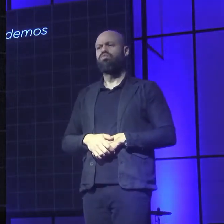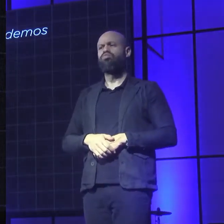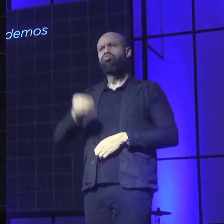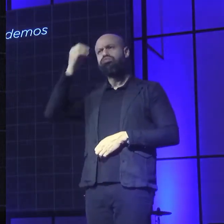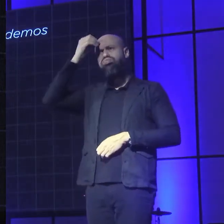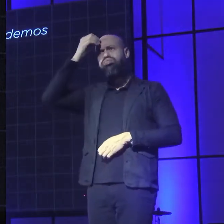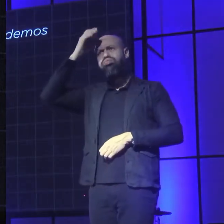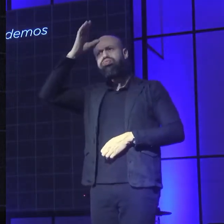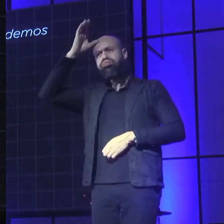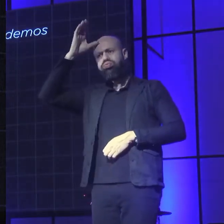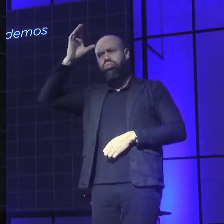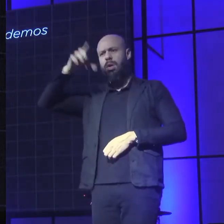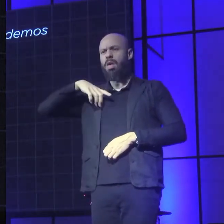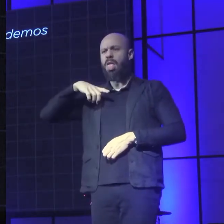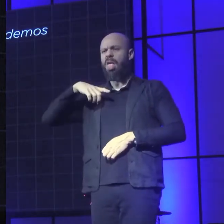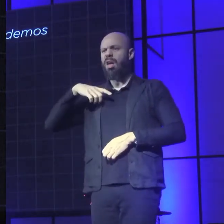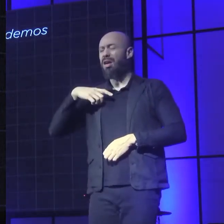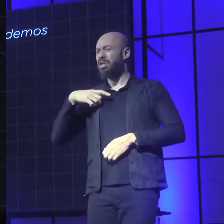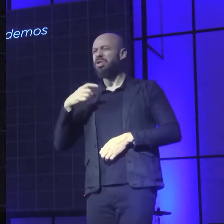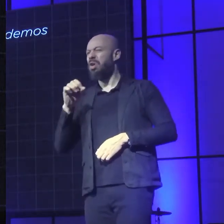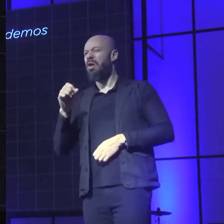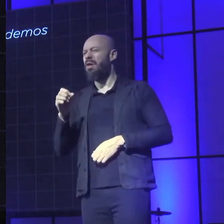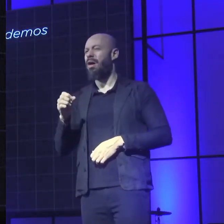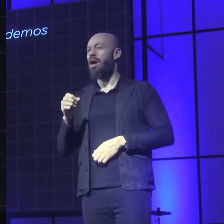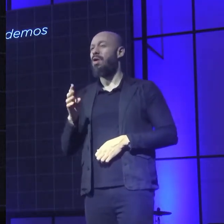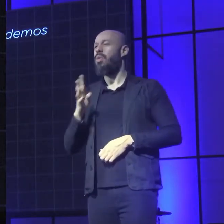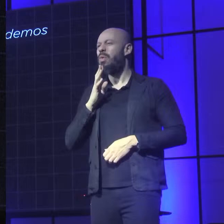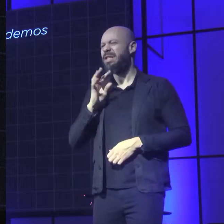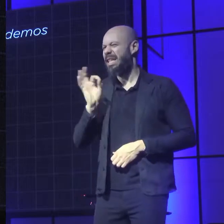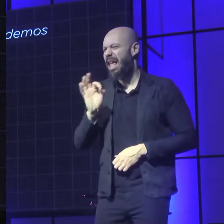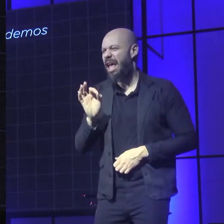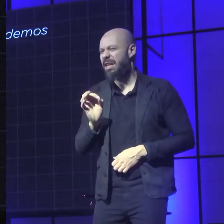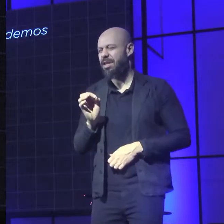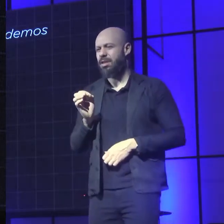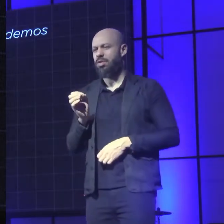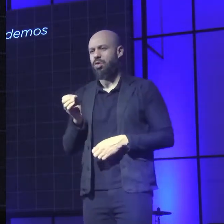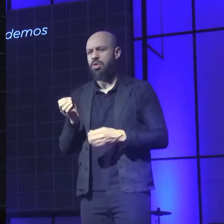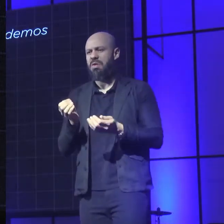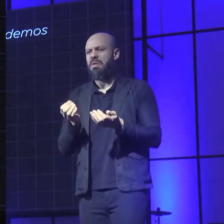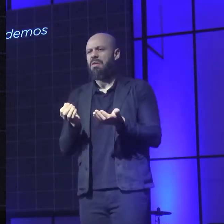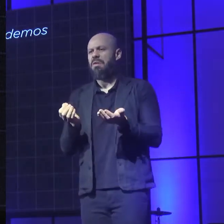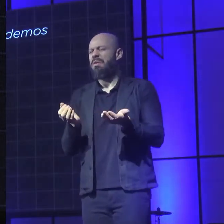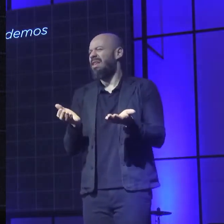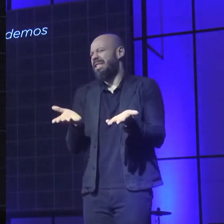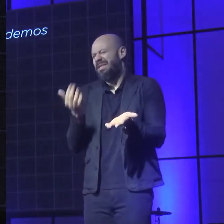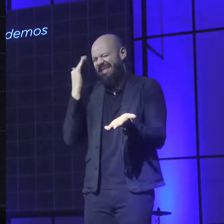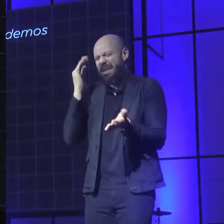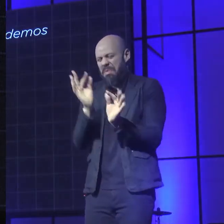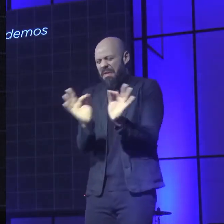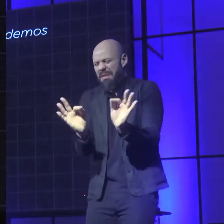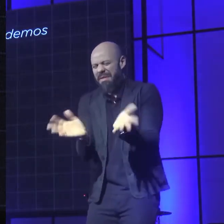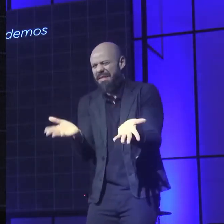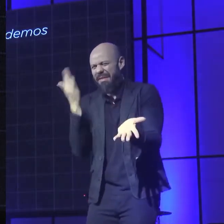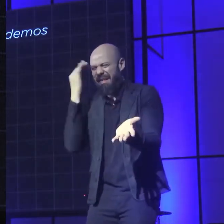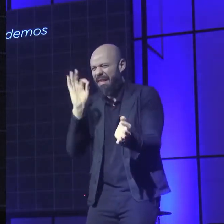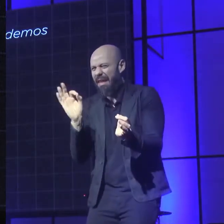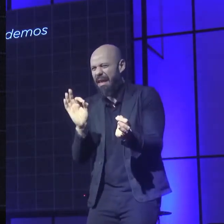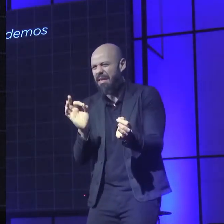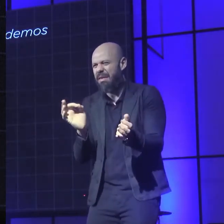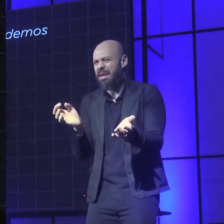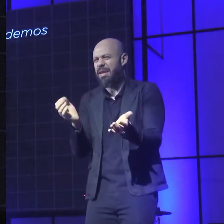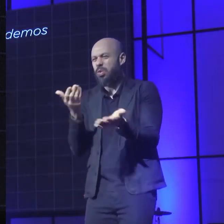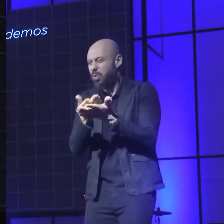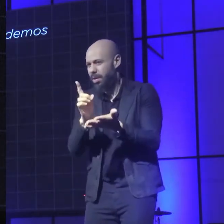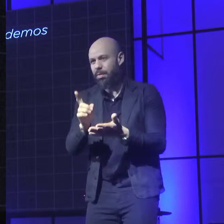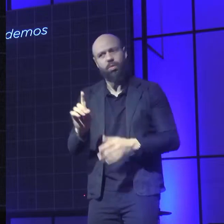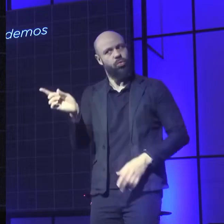não era um Zé ninguém, ele era alguém da estirpe, da elite do povo judeu, mas ele